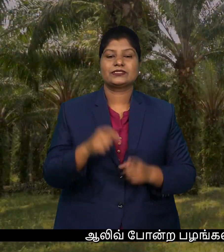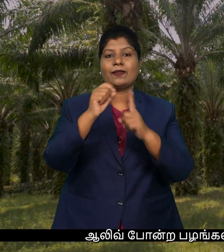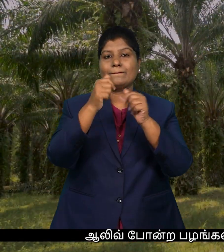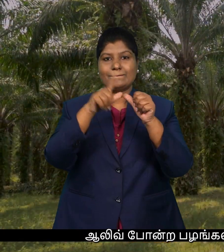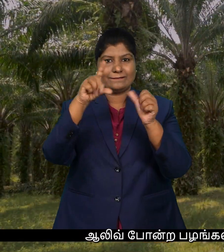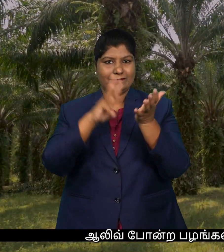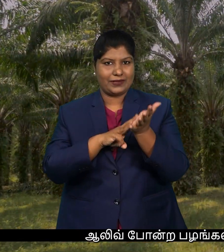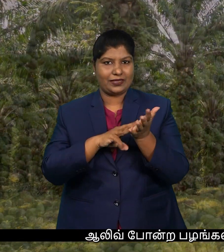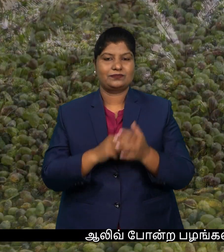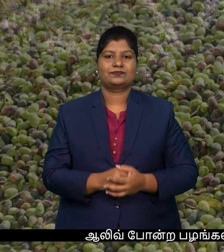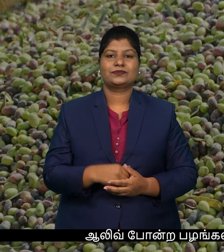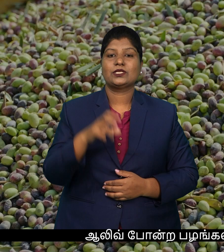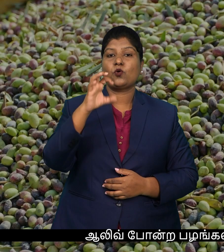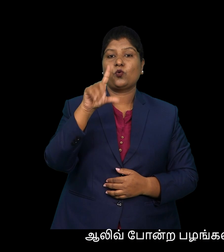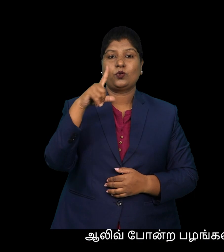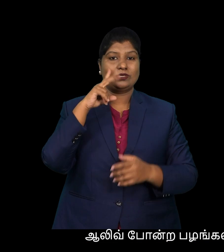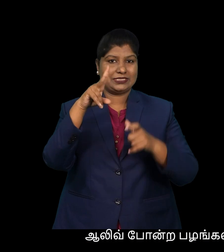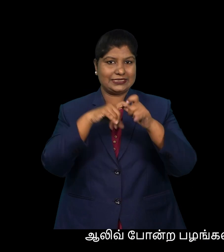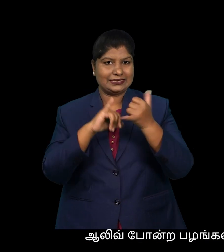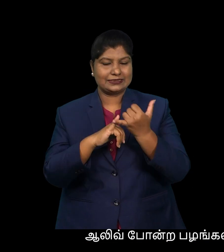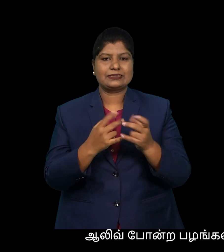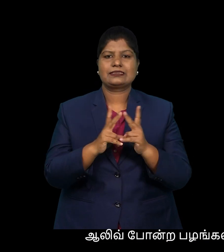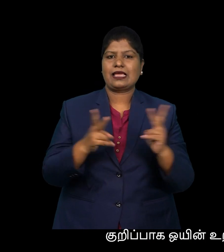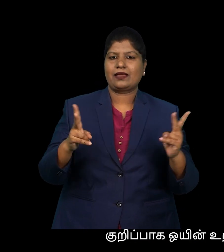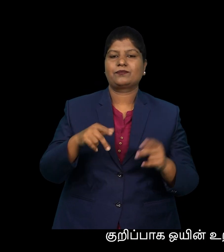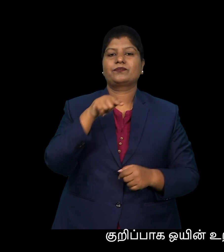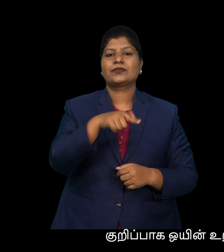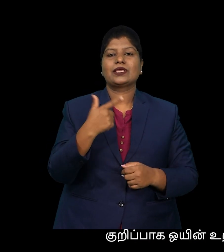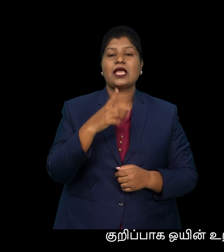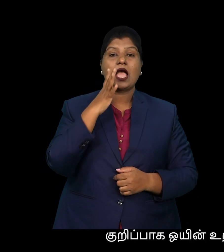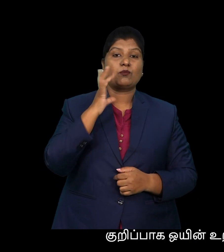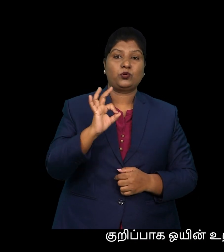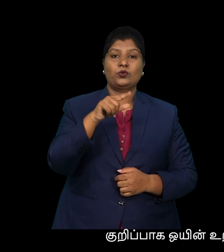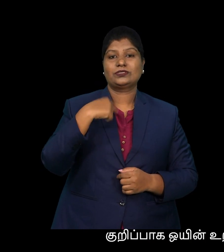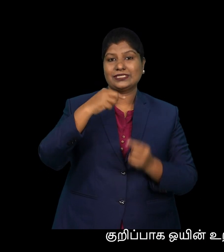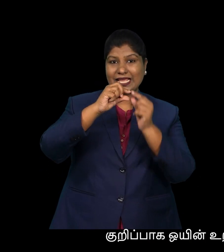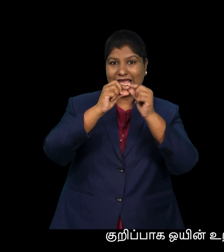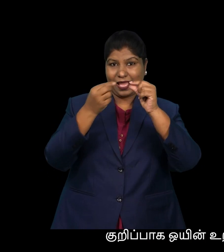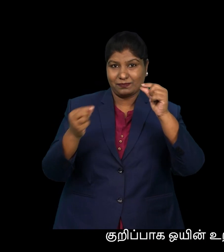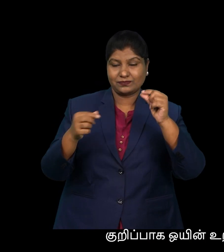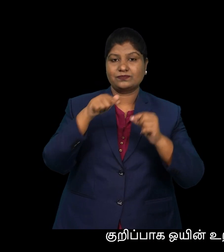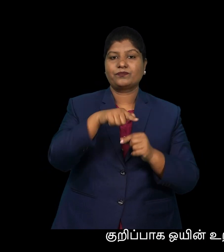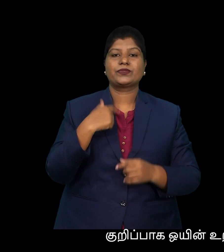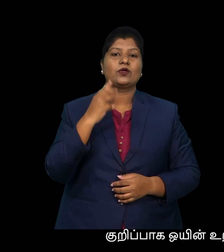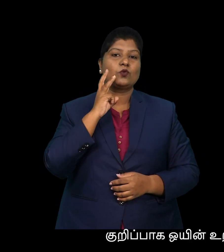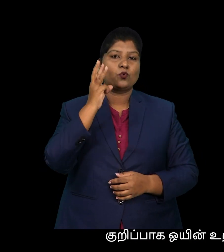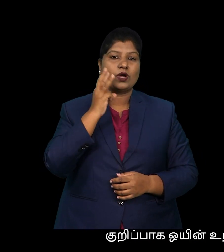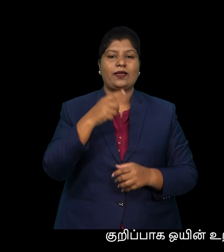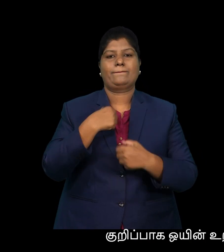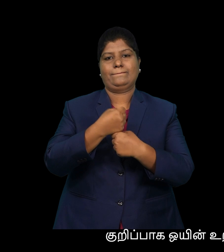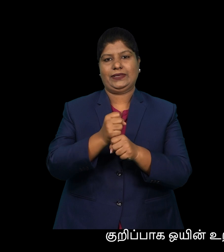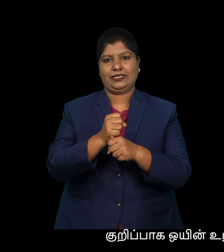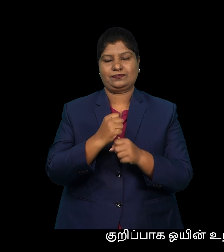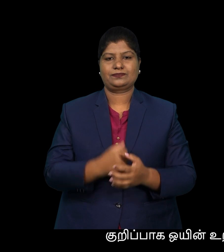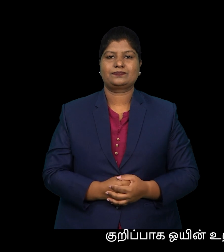ஆலிவ் போன்ற பழங்களில் நிபுணத்துவம் பெற்றது, குறிப்பாக ஒயின் உற்பத்திக்கான திராட்சை.